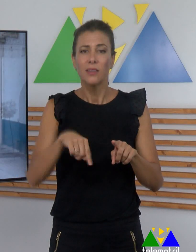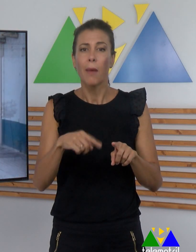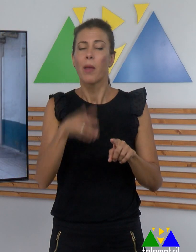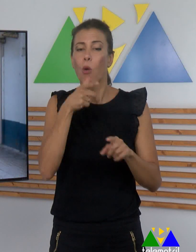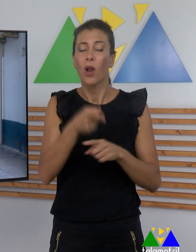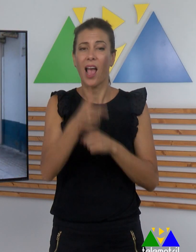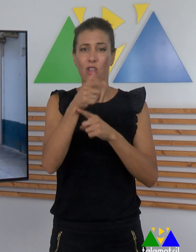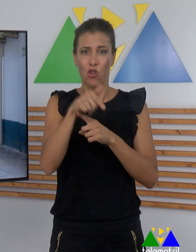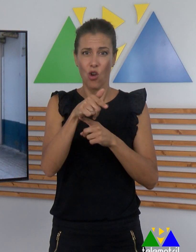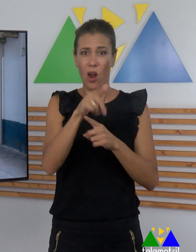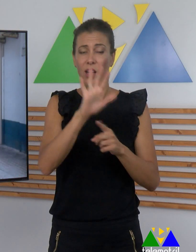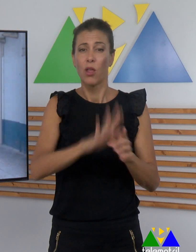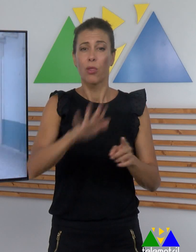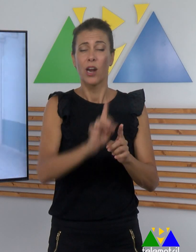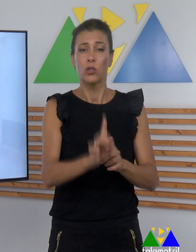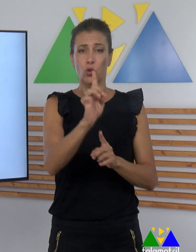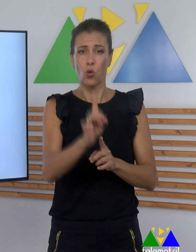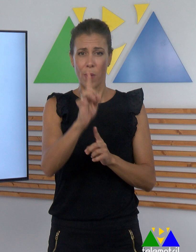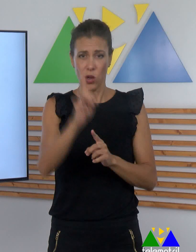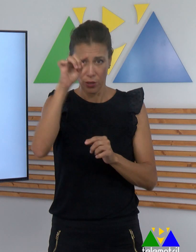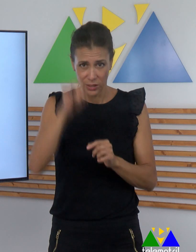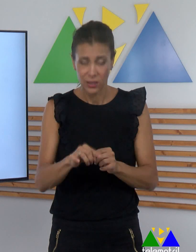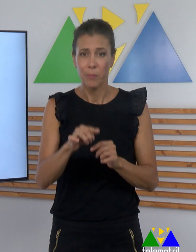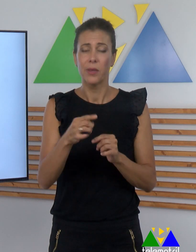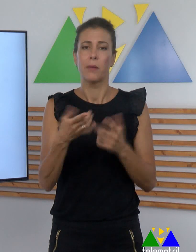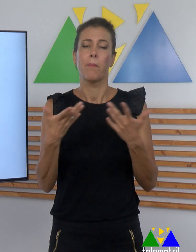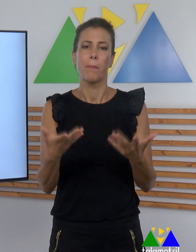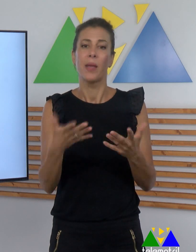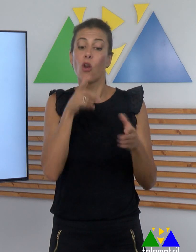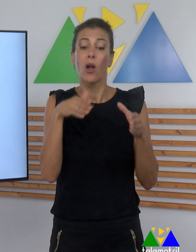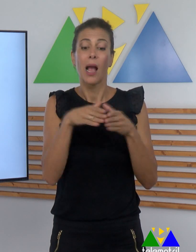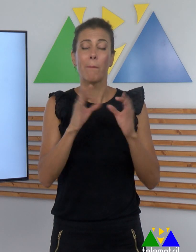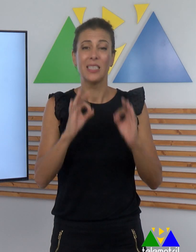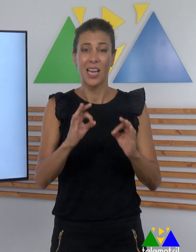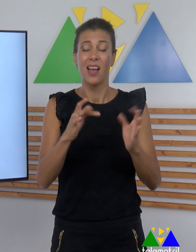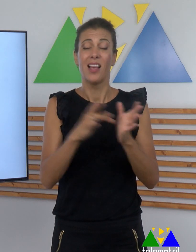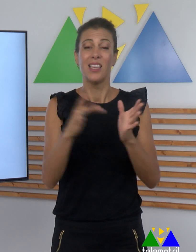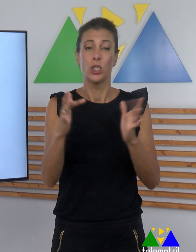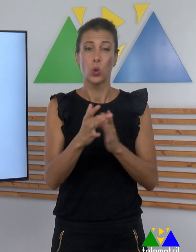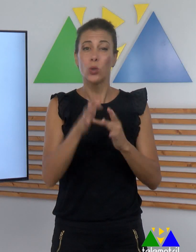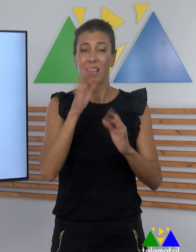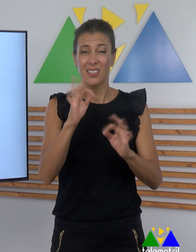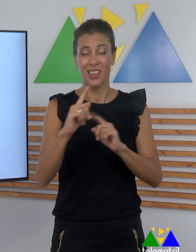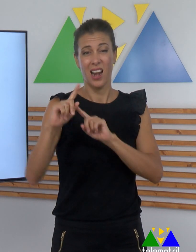cañones en la parte superior y con los parapetos en la parte superior, pero la capilla del Nazareno no se reedificó.